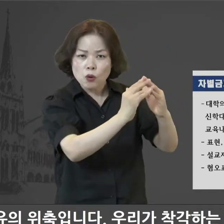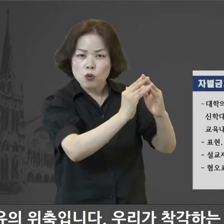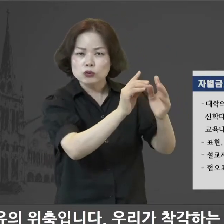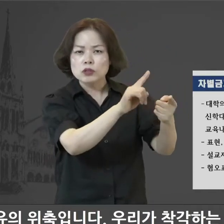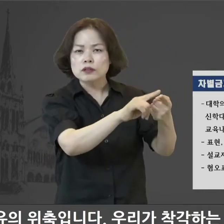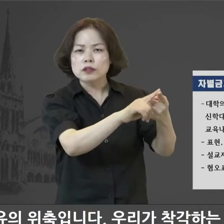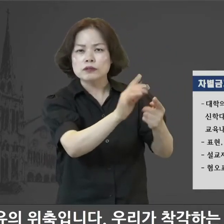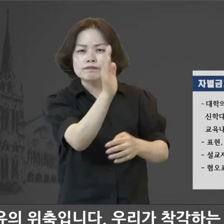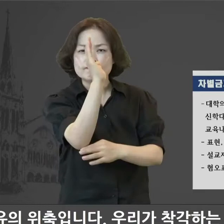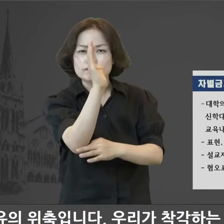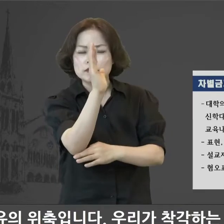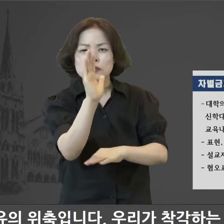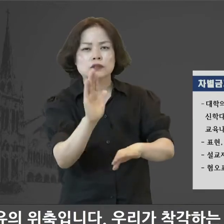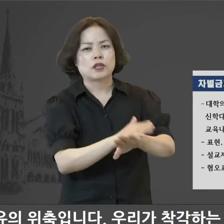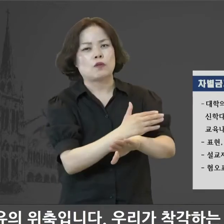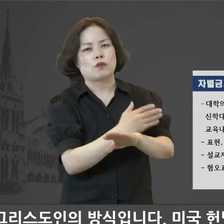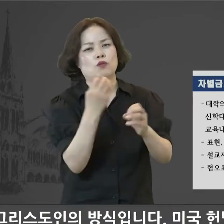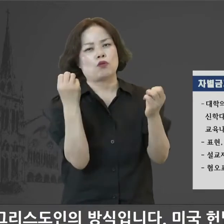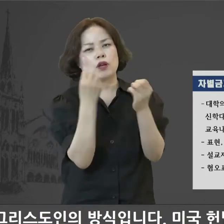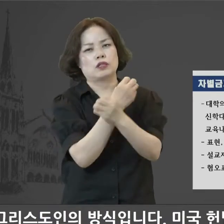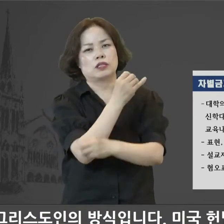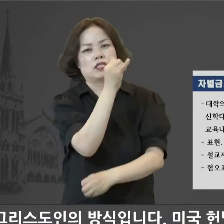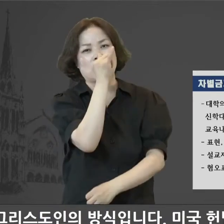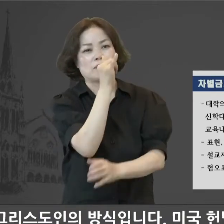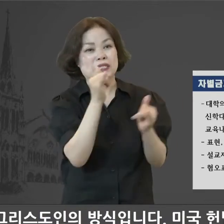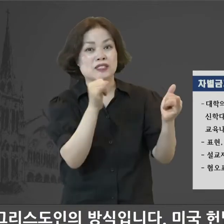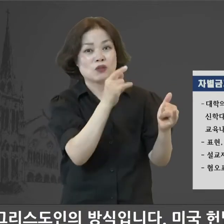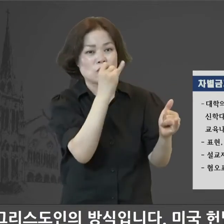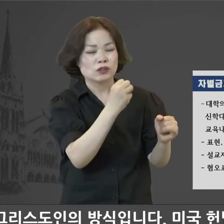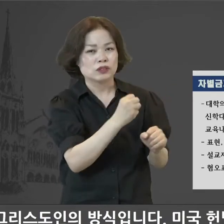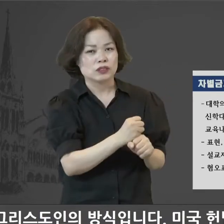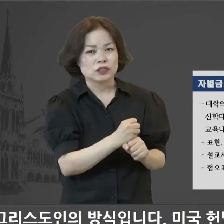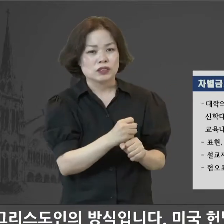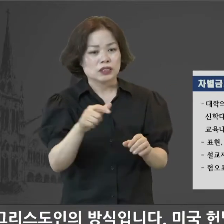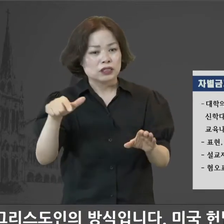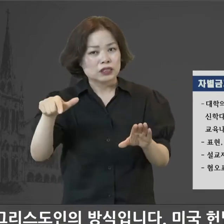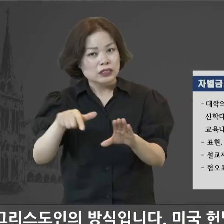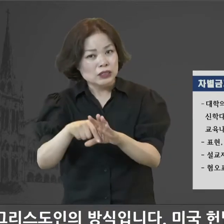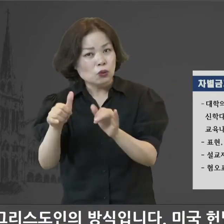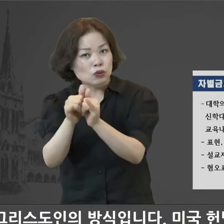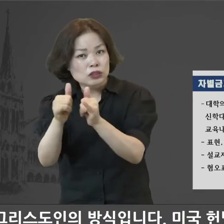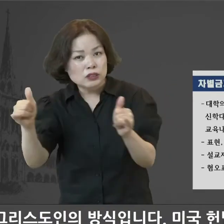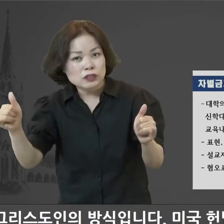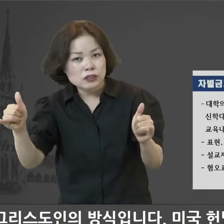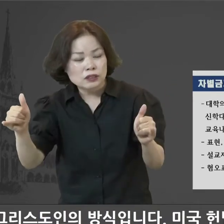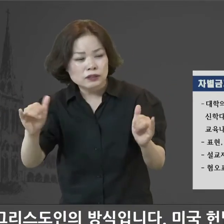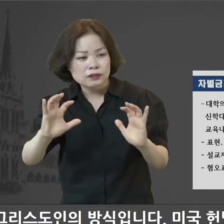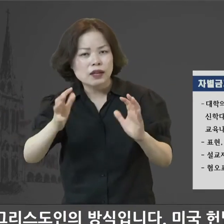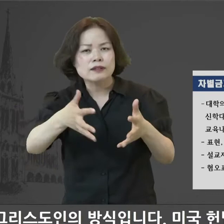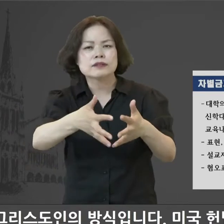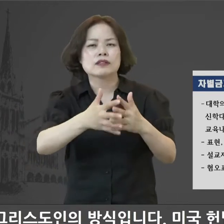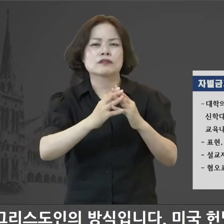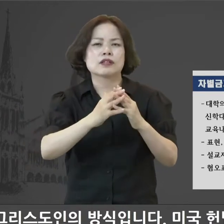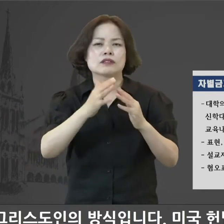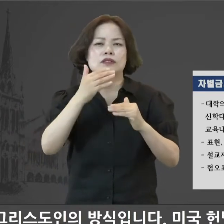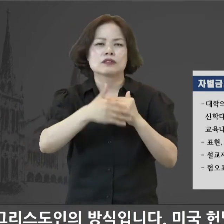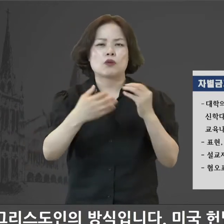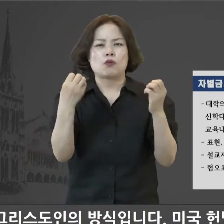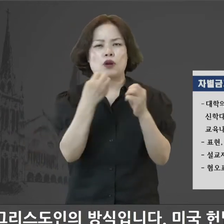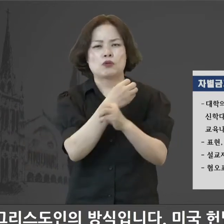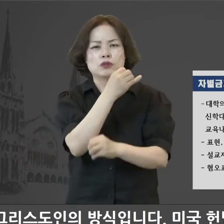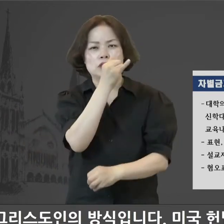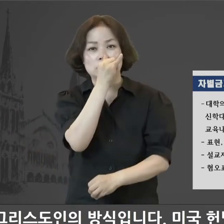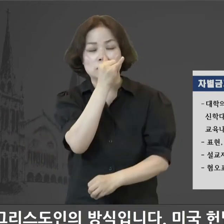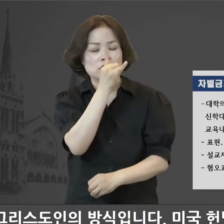강연을 했더니 이걸 또 잘못 알아들어가지고 뭐 덕실한 크리스찬들이 나라를 세웠다는 식으로 오해하는데